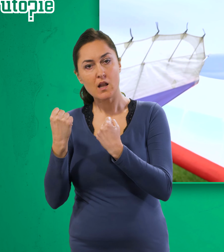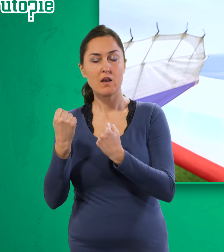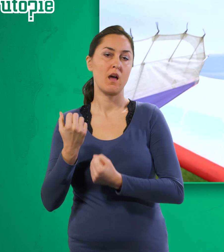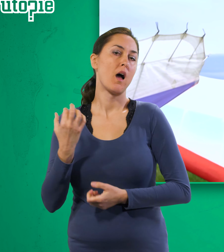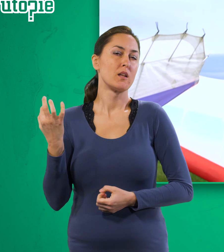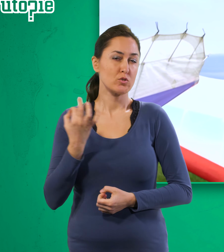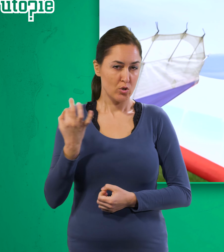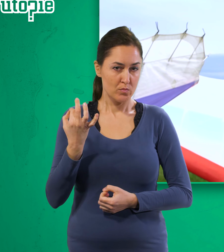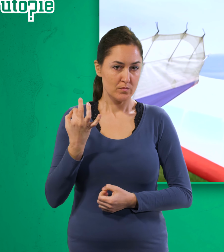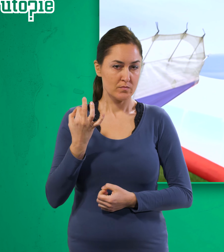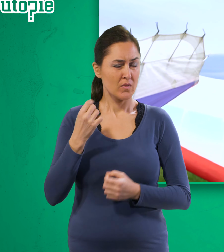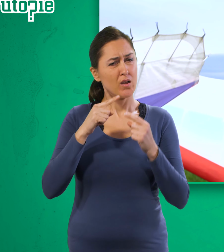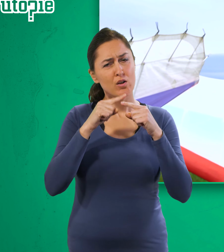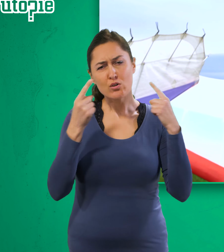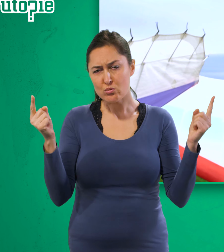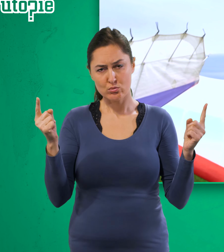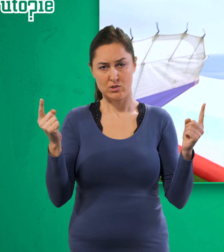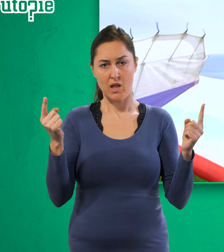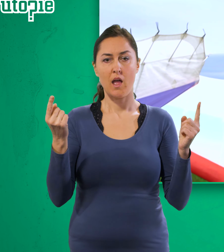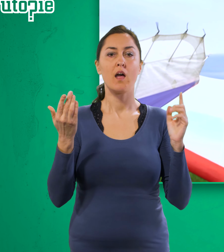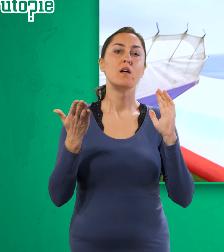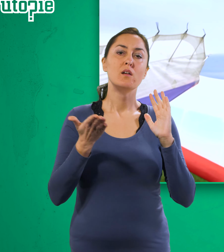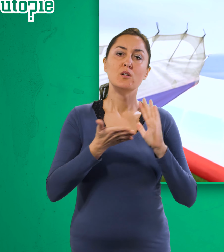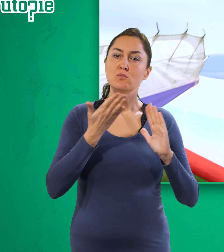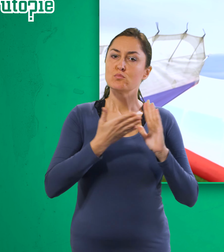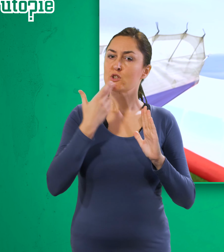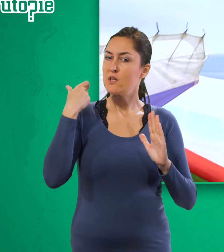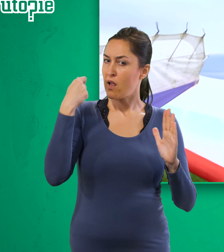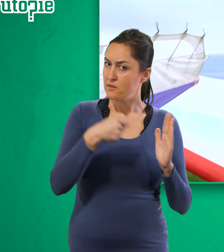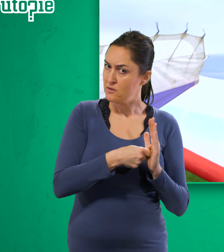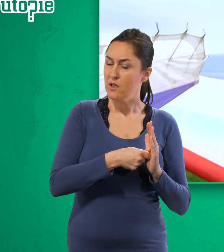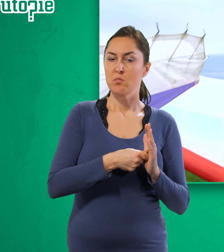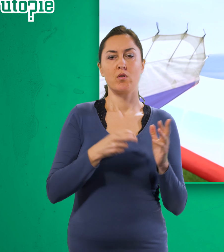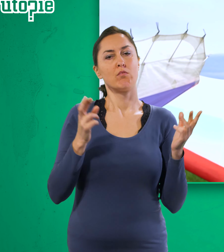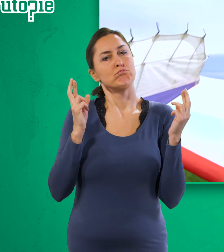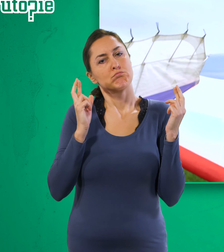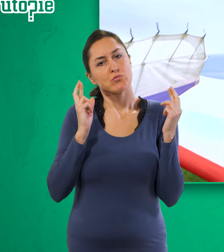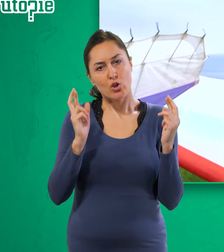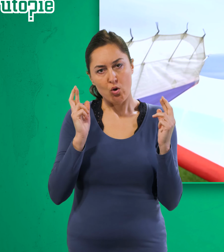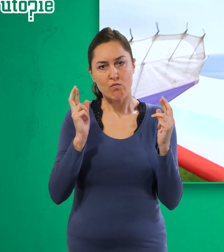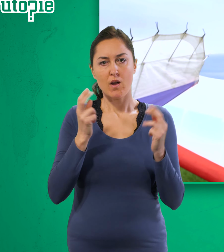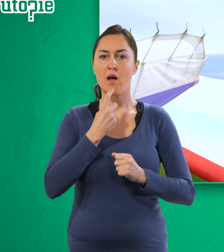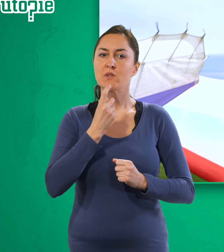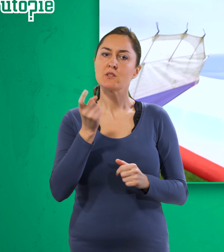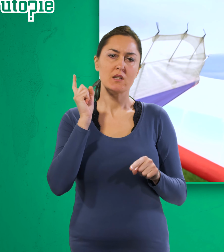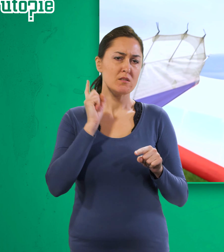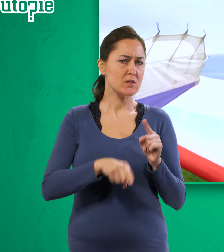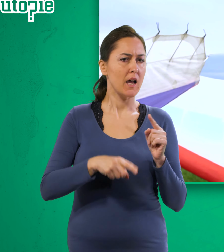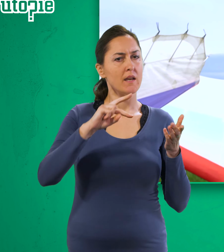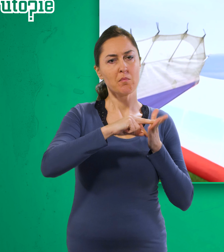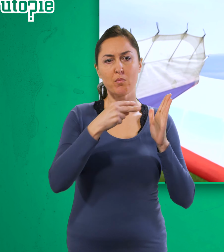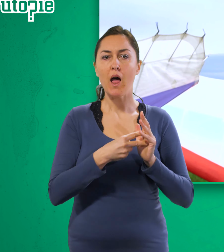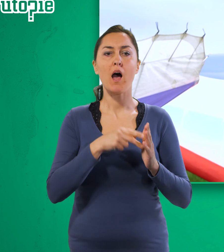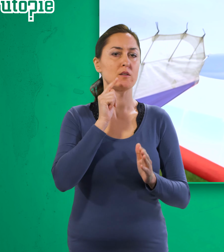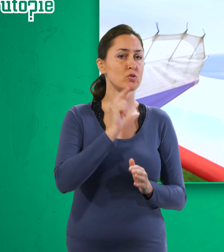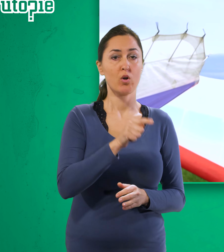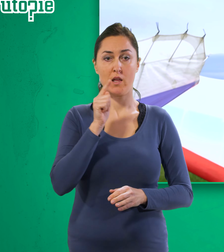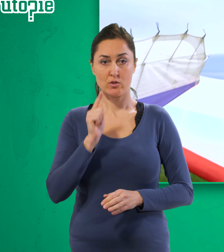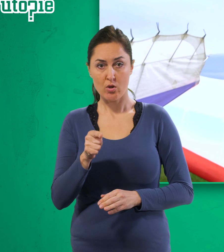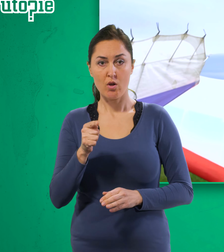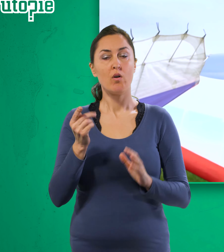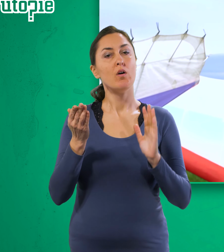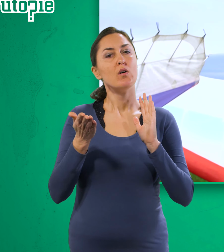nějakou statistiku a pravděpodobnost toho, že se něco stane a nastane, to je ta víra v to, že když jedeme do práce, že nás v tom autě taky nikdo nesrazí, že? Ale je to